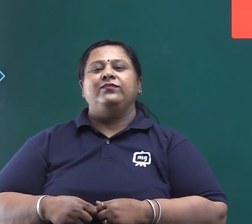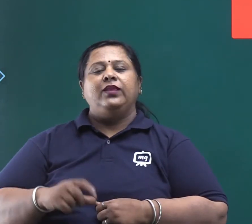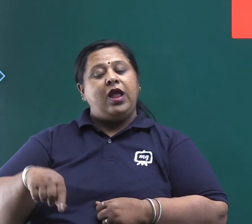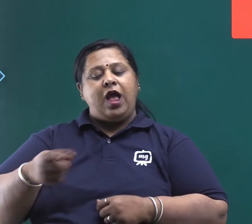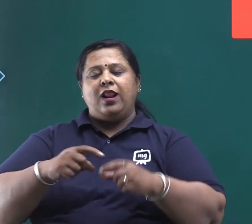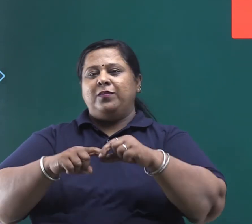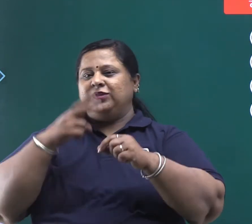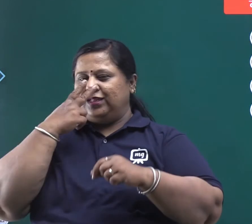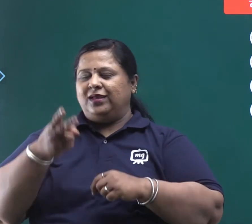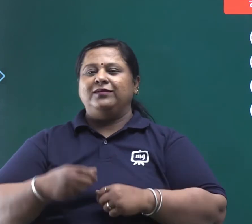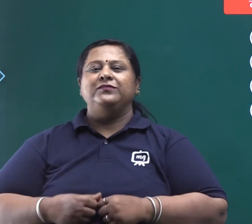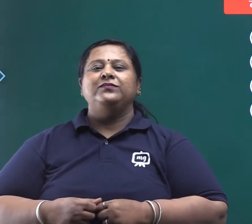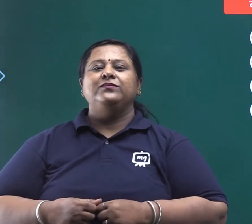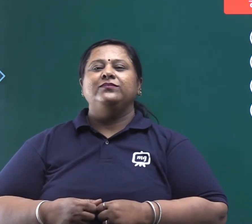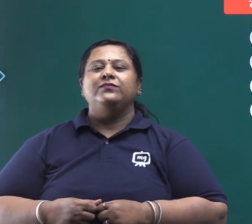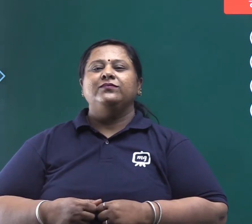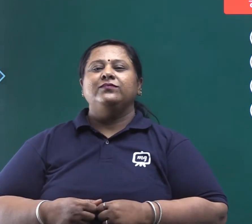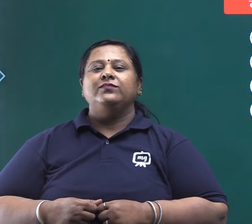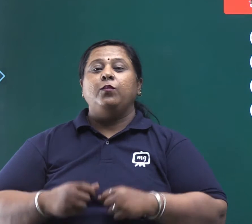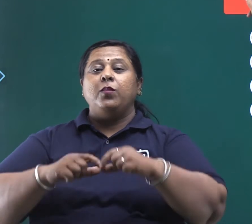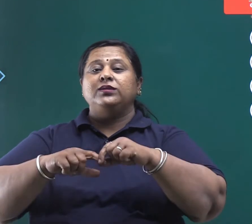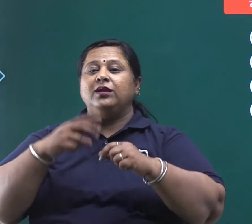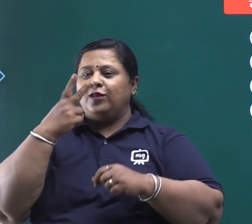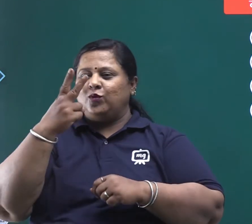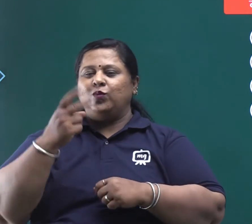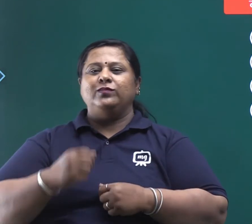आगे का प्रश्न देखते हैं। प्रश्न संख्या 2,